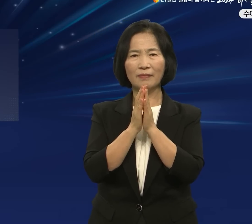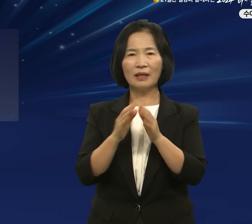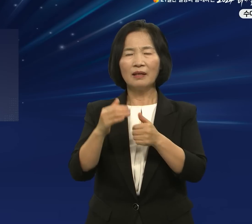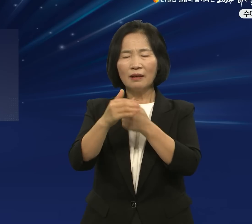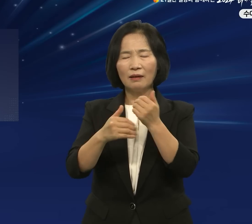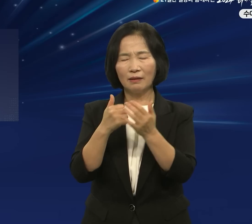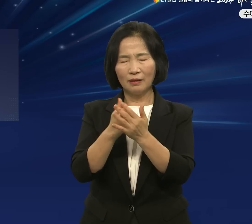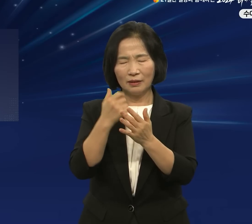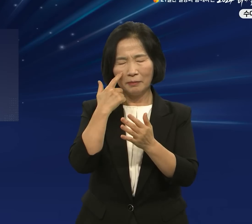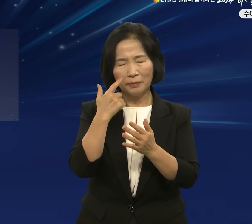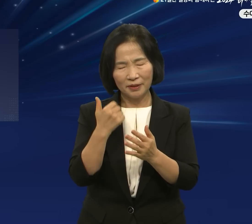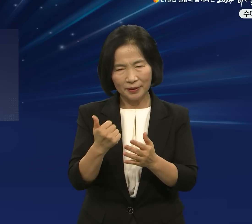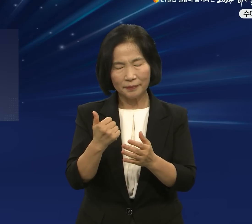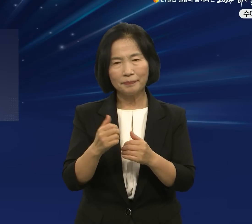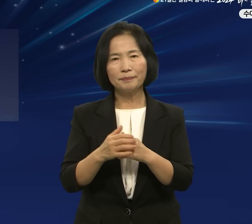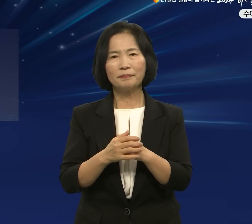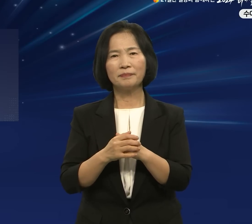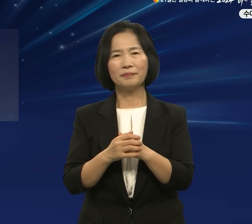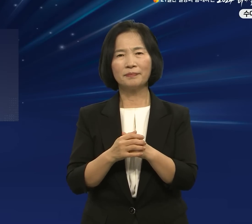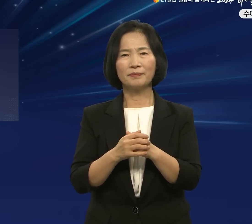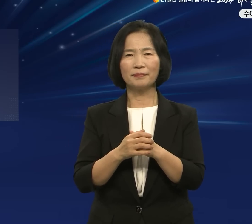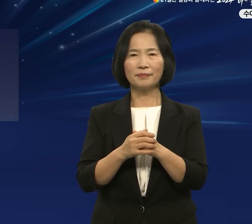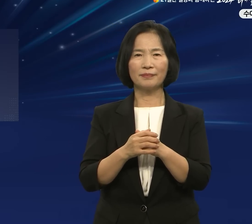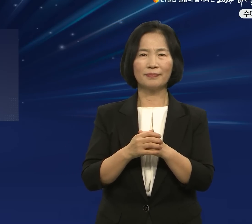하나님 아버지,